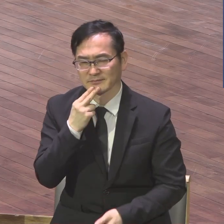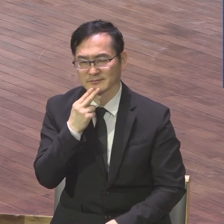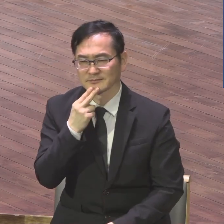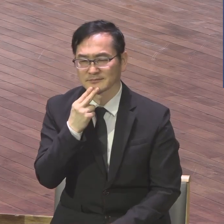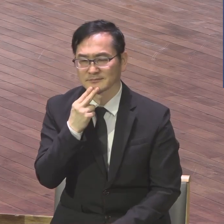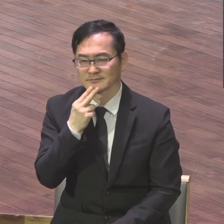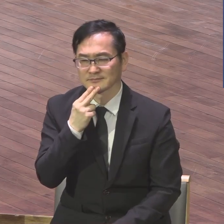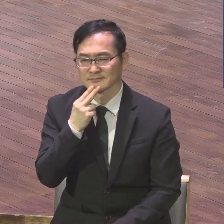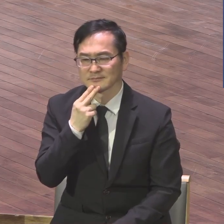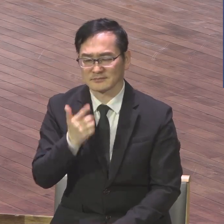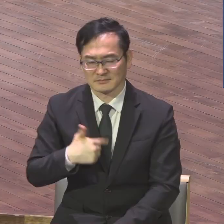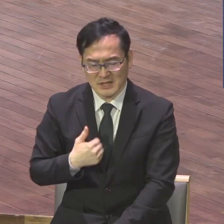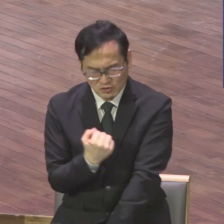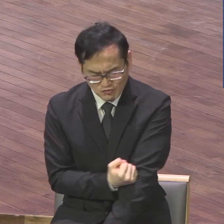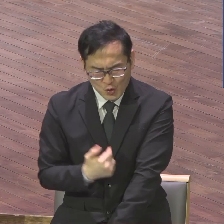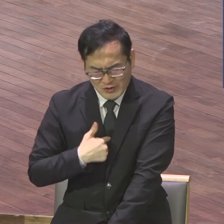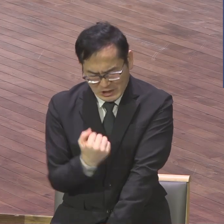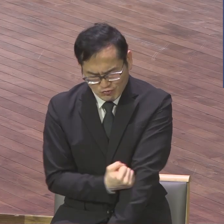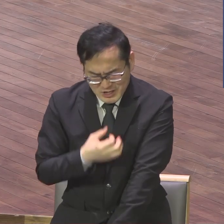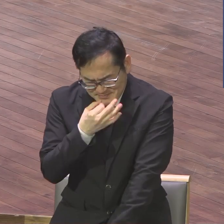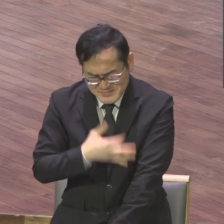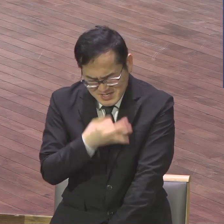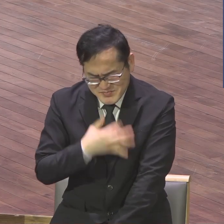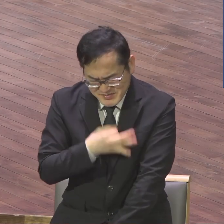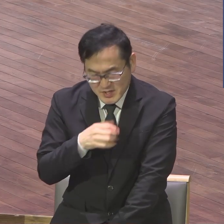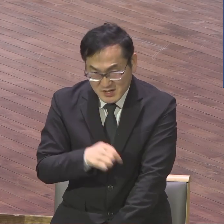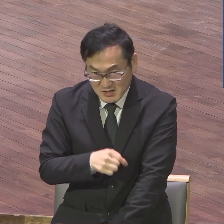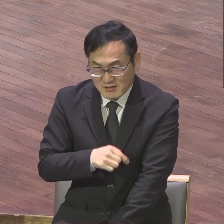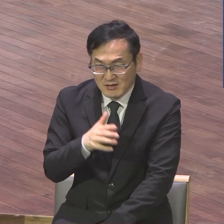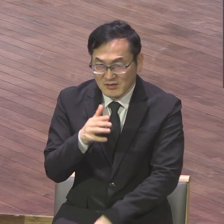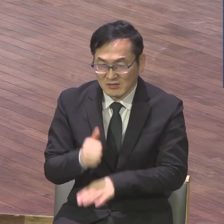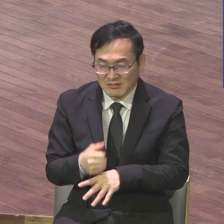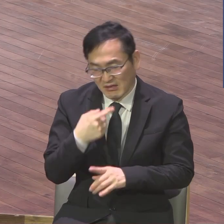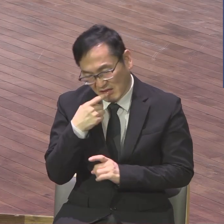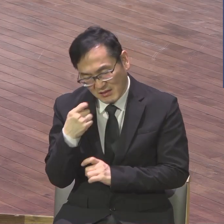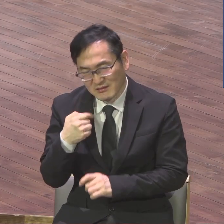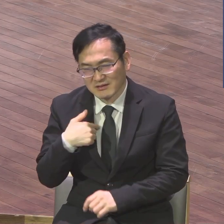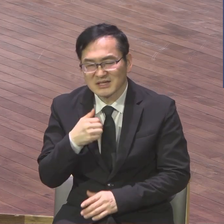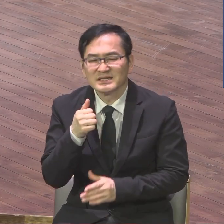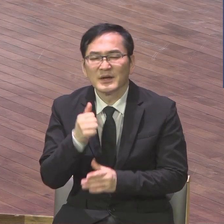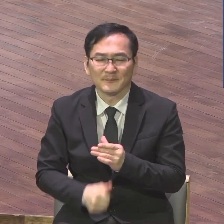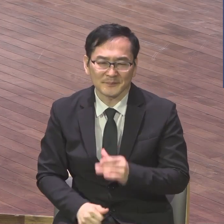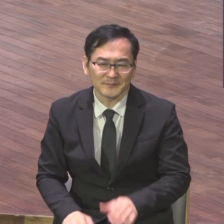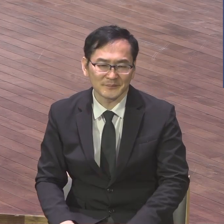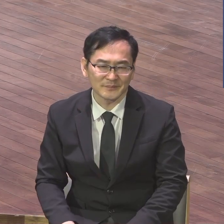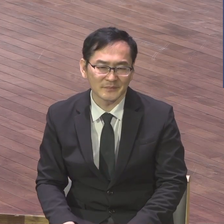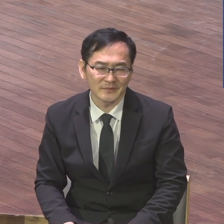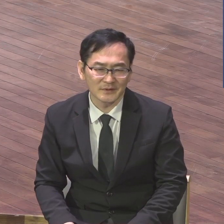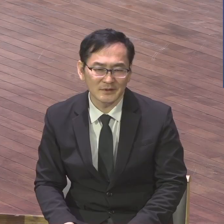뜻이 내가 한다. 그래서 시험이 듭니다. 그래서 낙심합니다. 내가 하는 내가